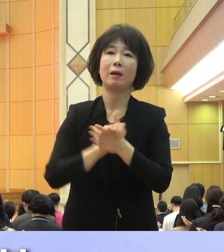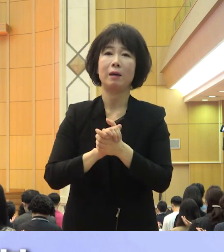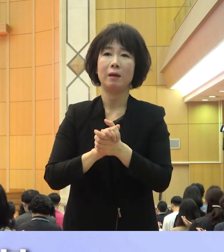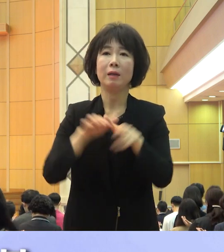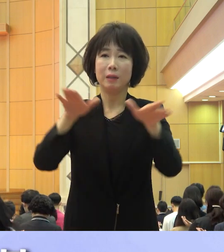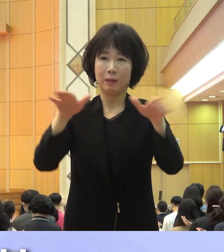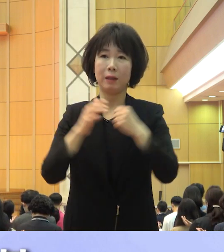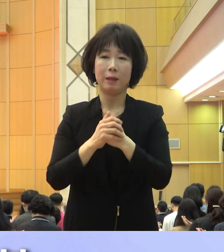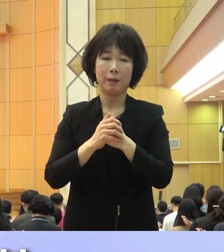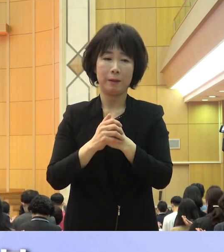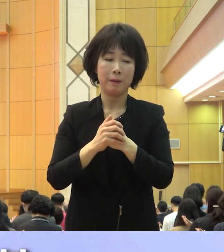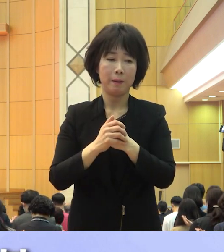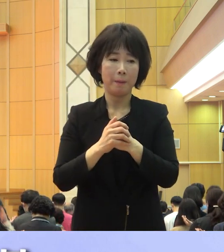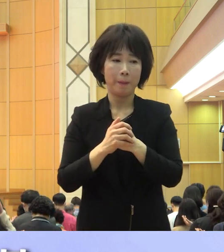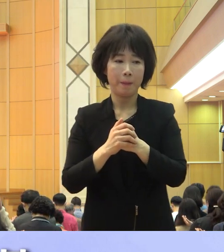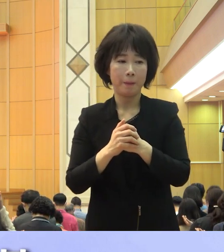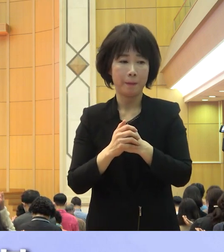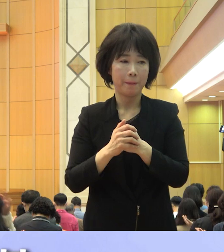돌아갑니다.